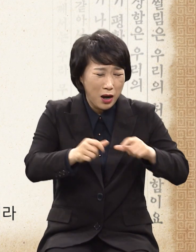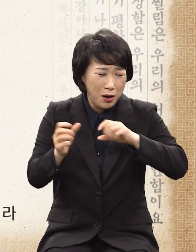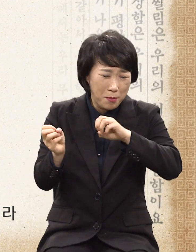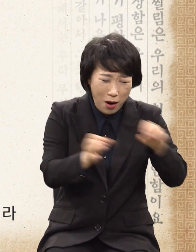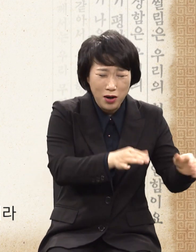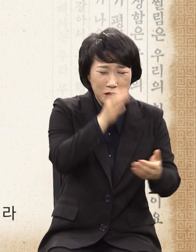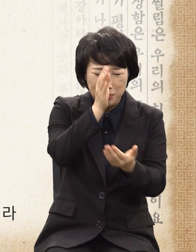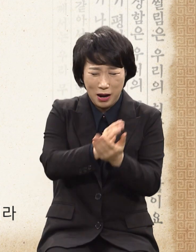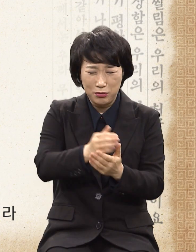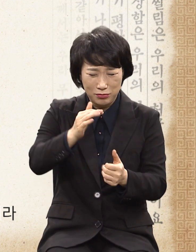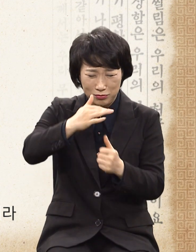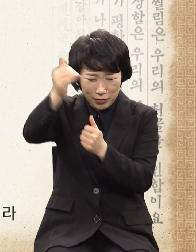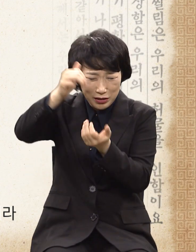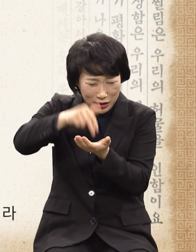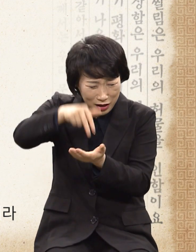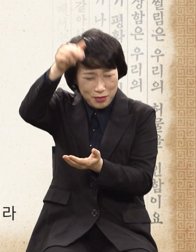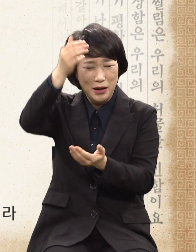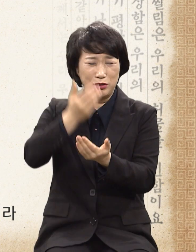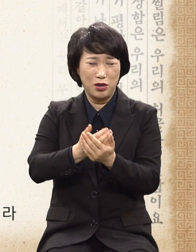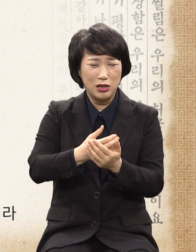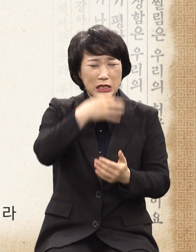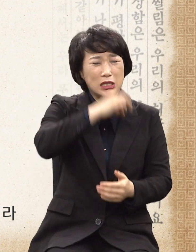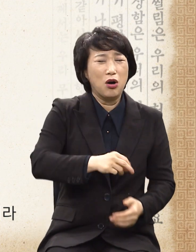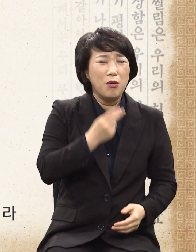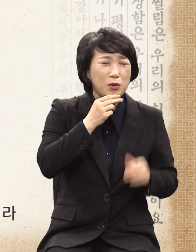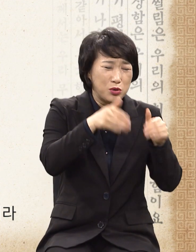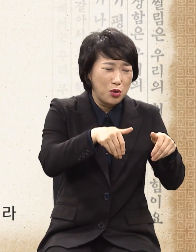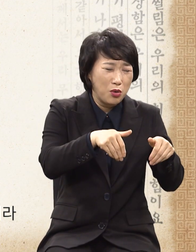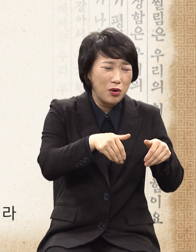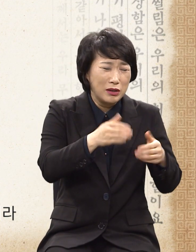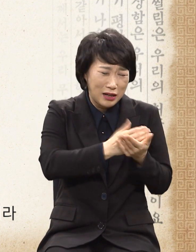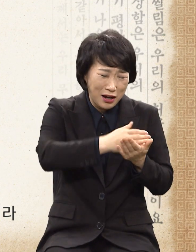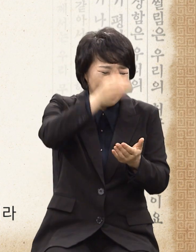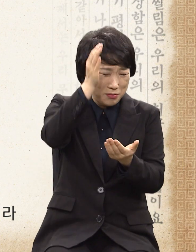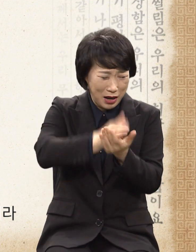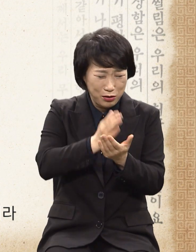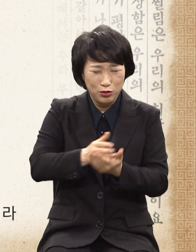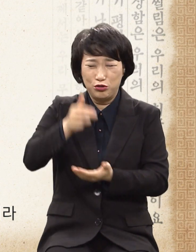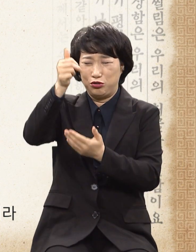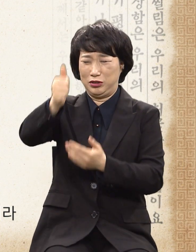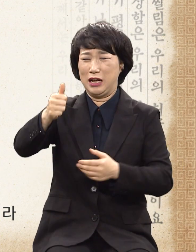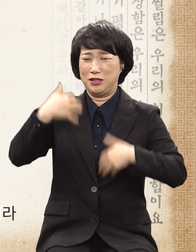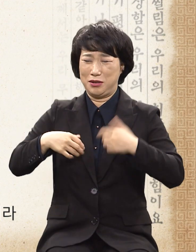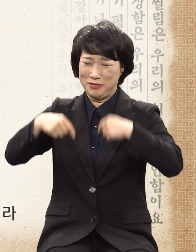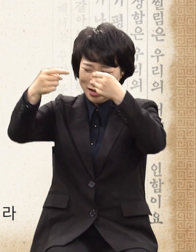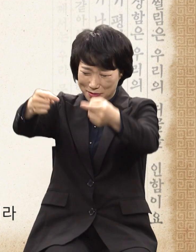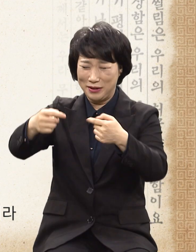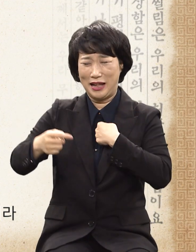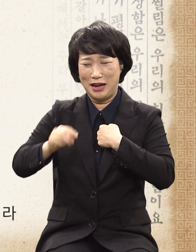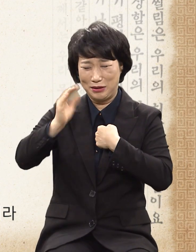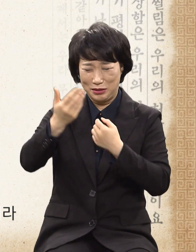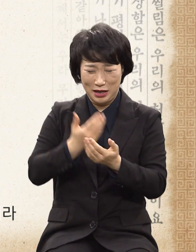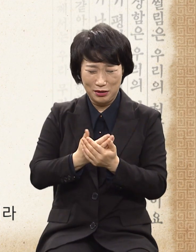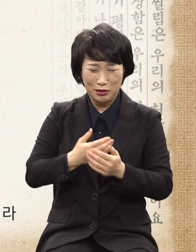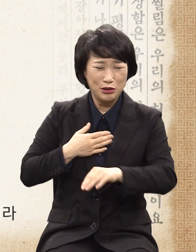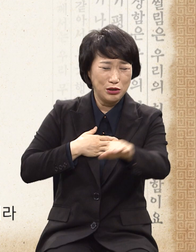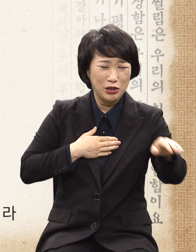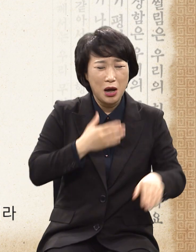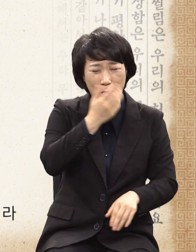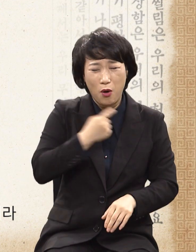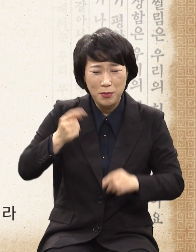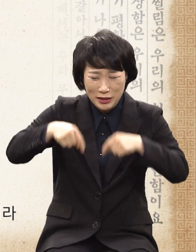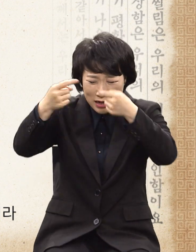도와주시고 무익한 종이되 쫓겨나지 않고 주인의 즐거움에 참여케 도와주시옵소서. 저들을